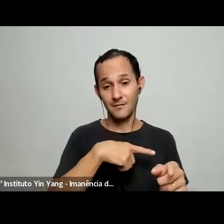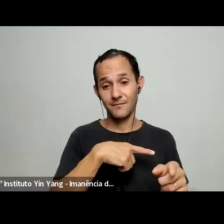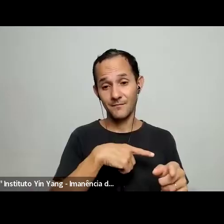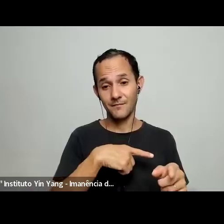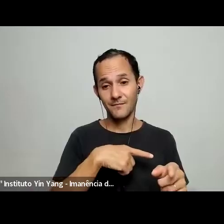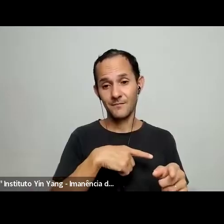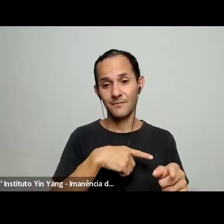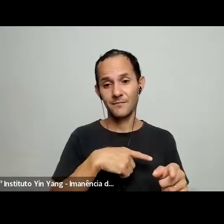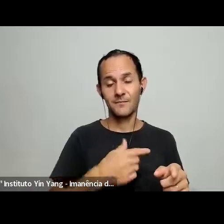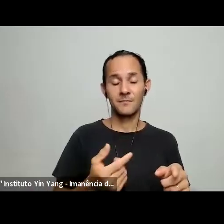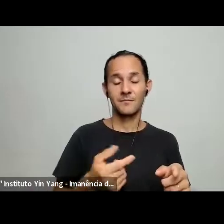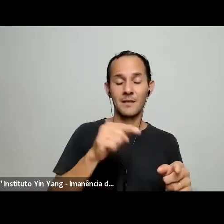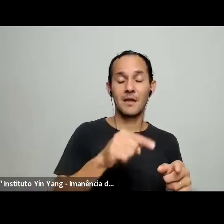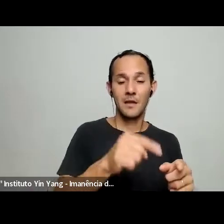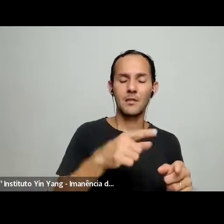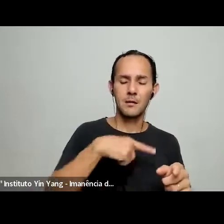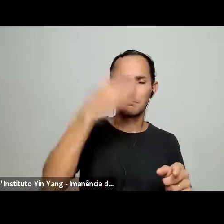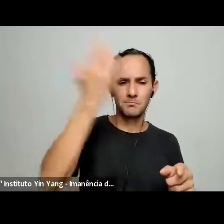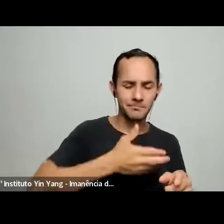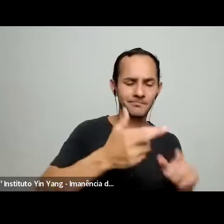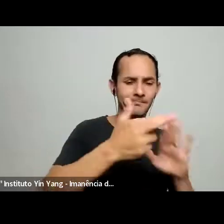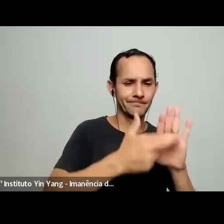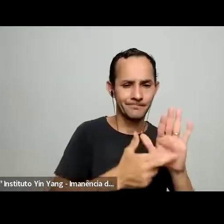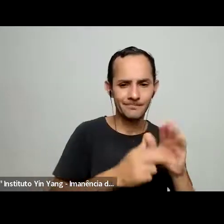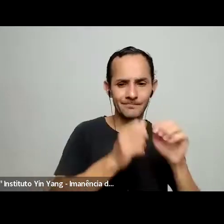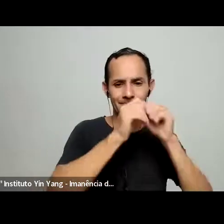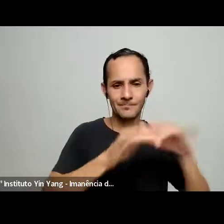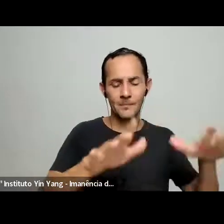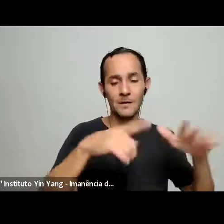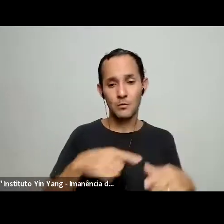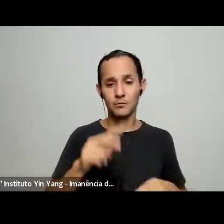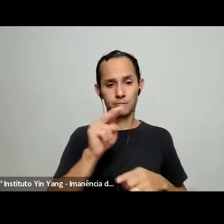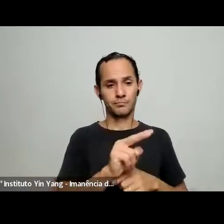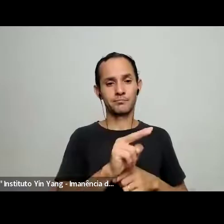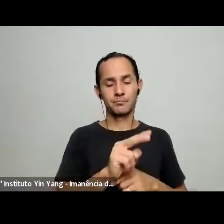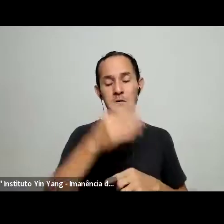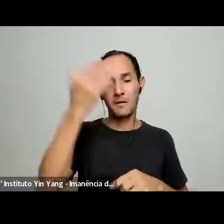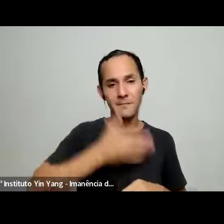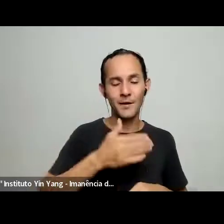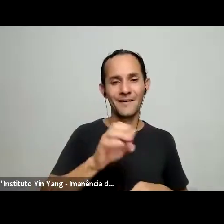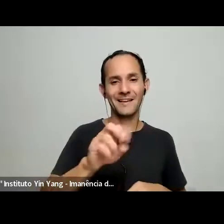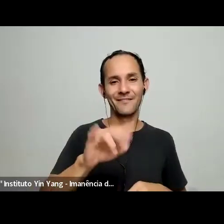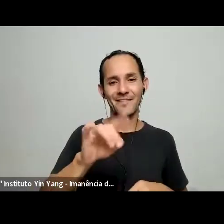Amplamente implementada e amplamente assistida com muitas evidências, né?